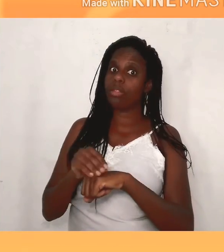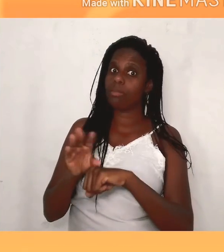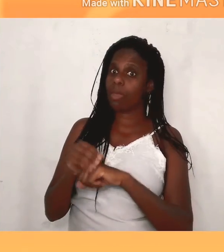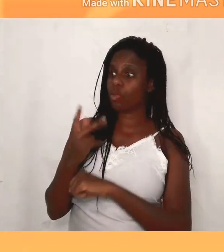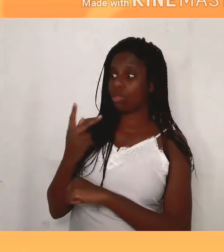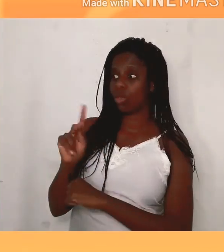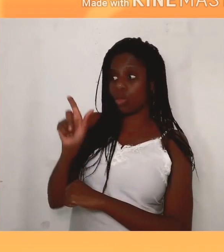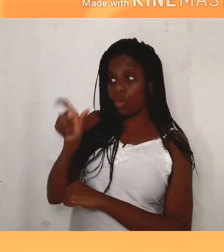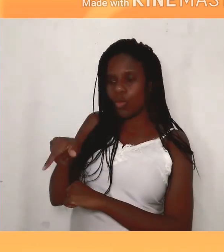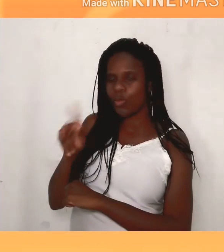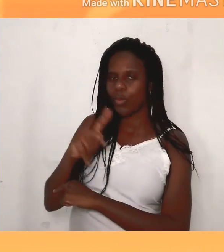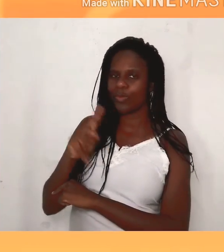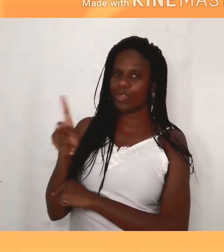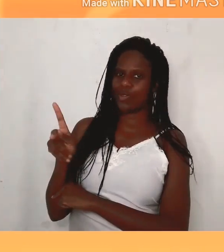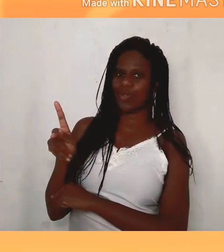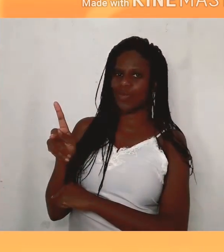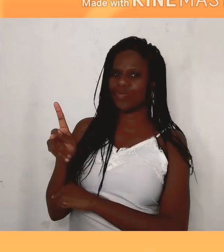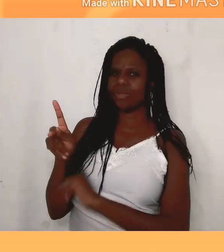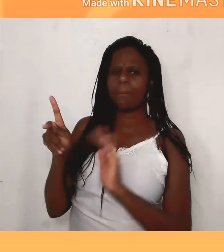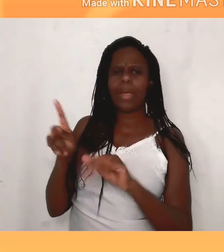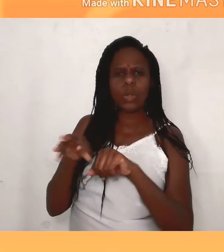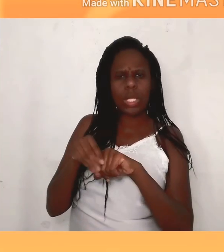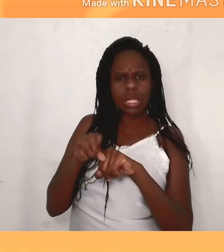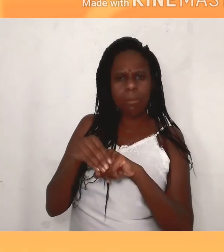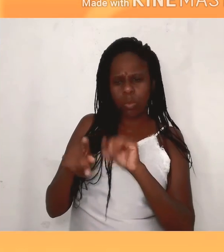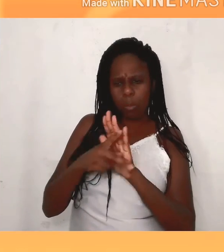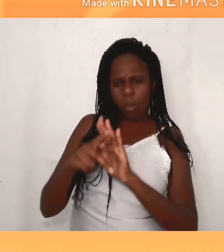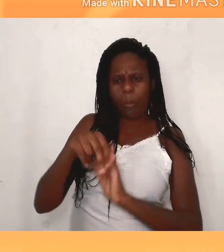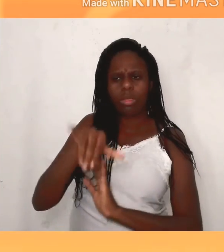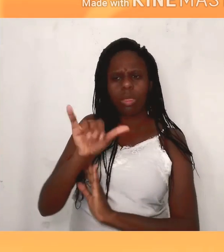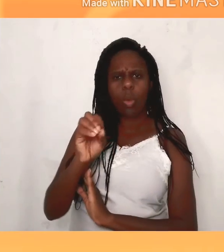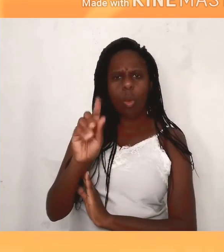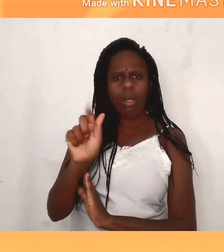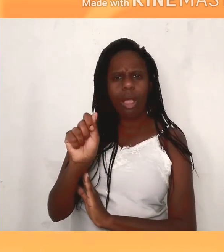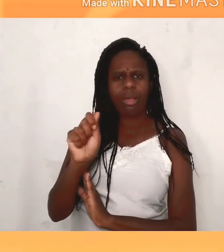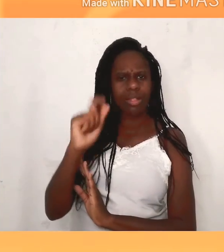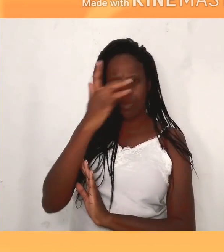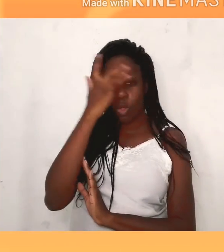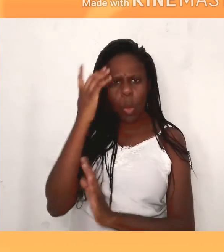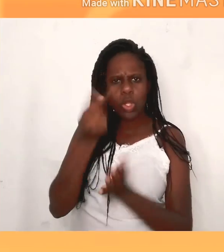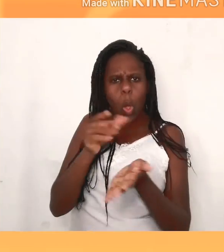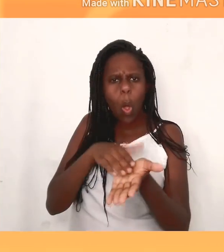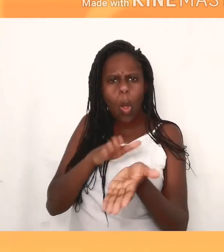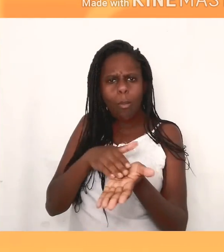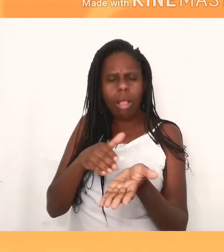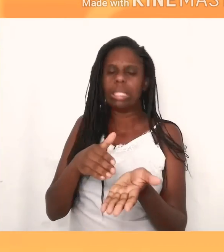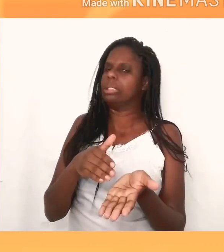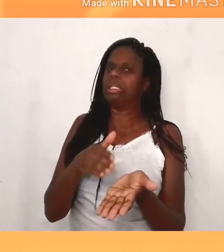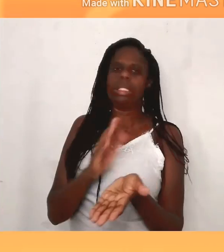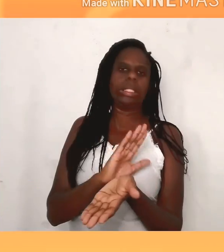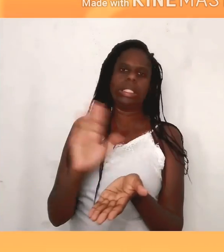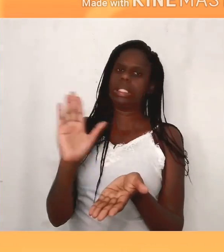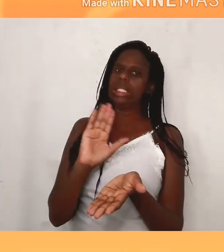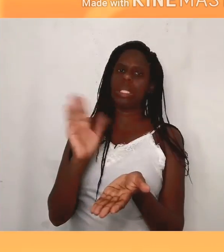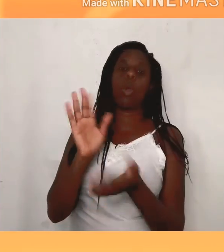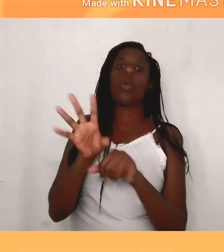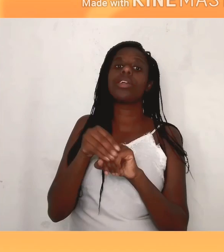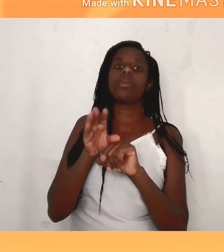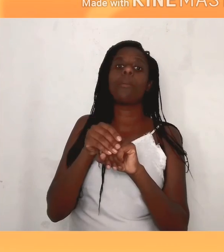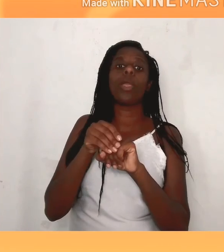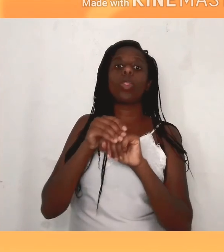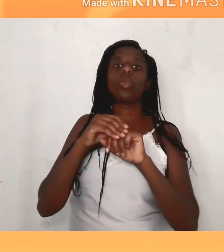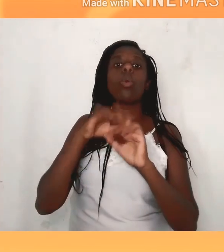tempo que ele dedicou de conhecimento, o tempo que ele está com você. Mas esse conhecimento do yoga, ninguém pode cobrar. É um